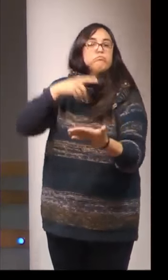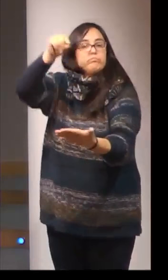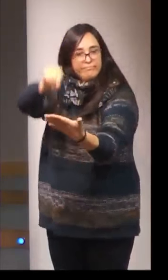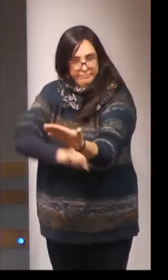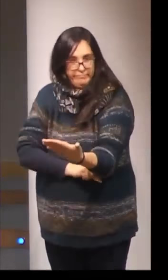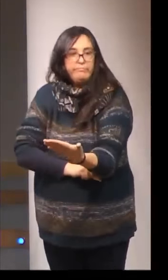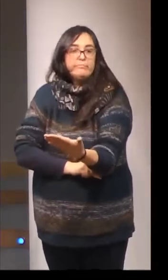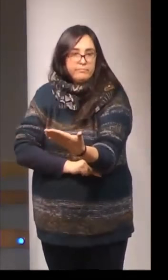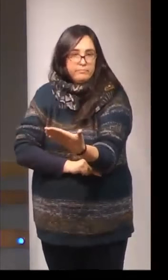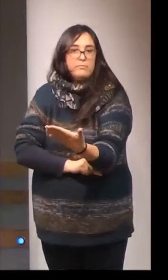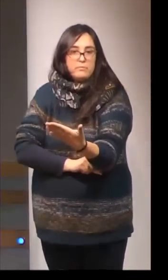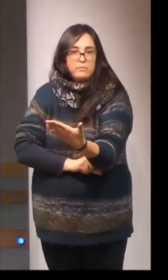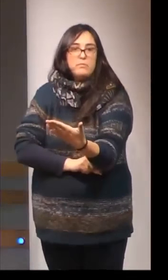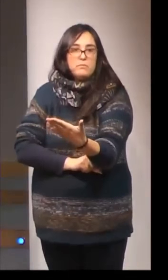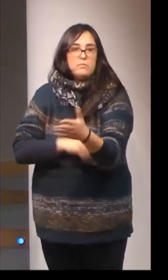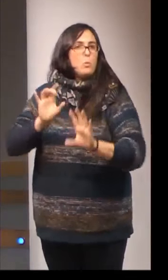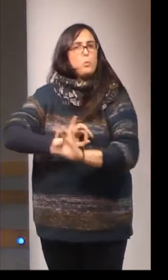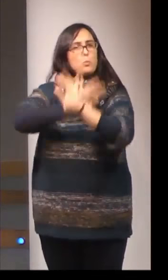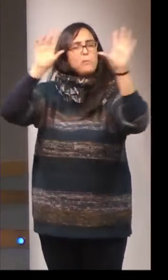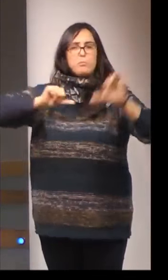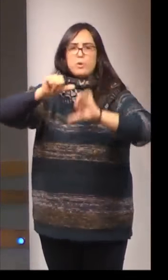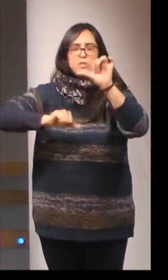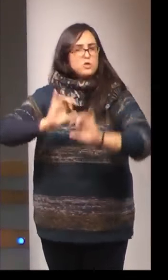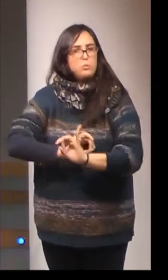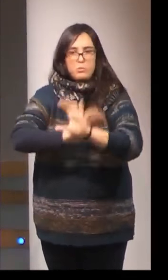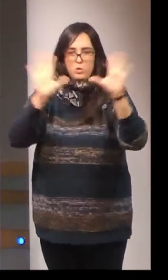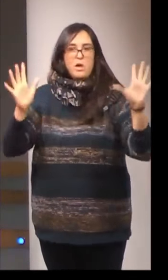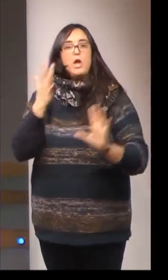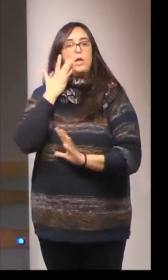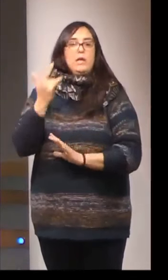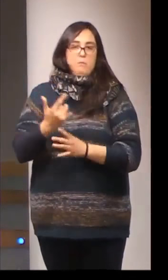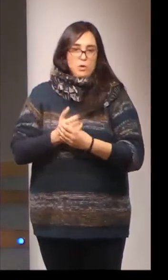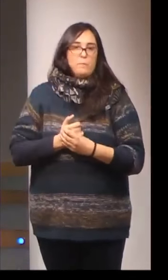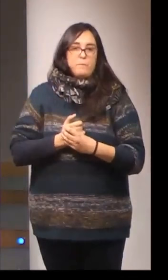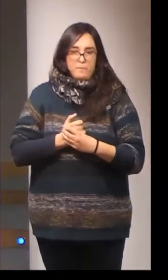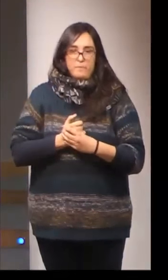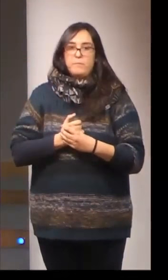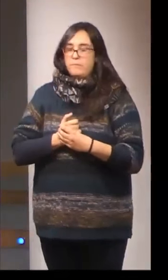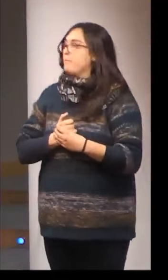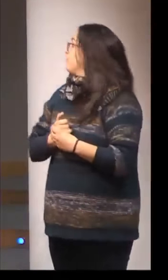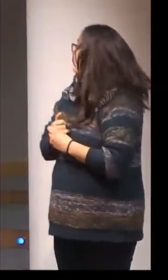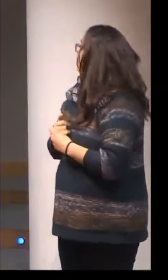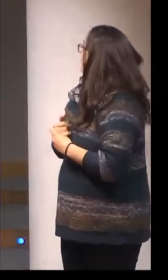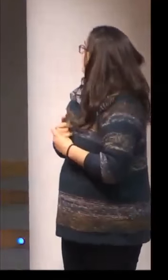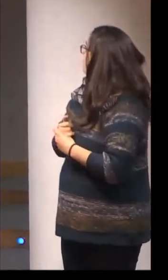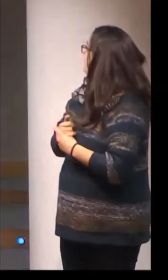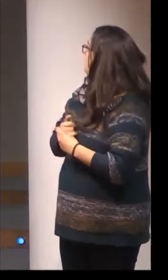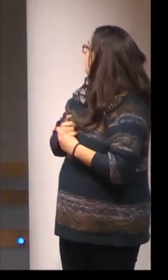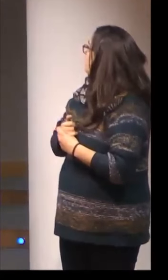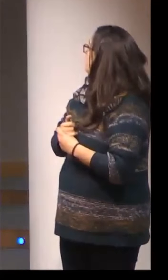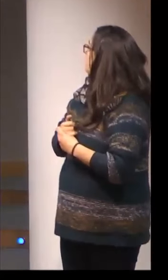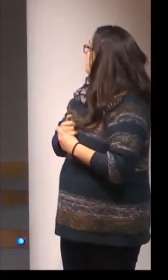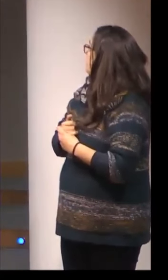comprensible y de esta forma los participantes puedan firmarlo y acordarlo. Para nosotros es fundamental